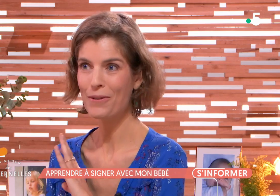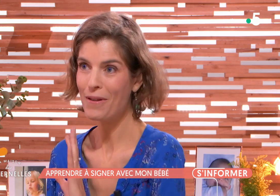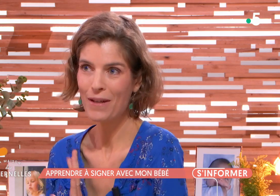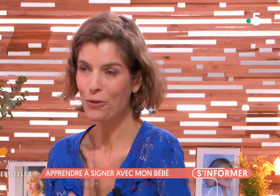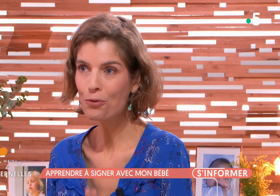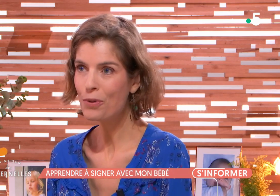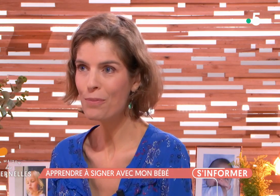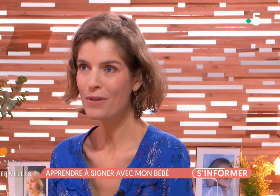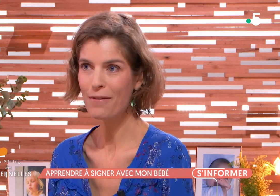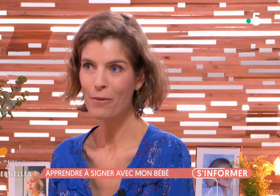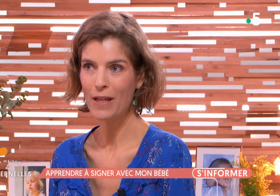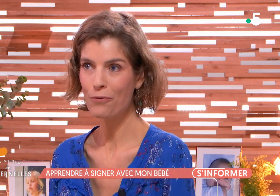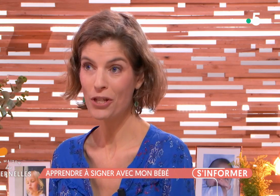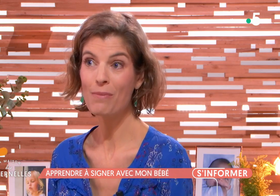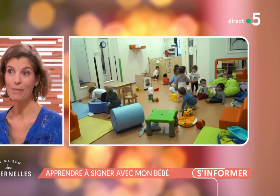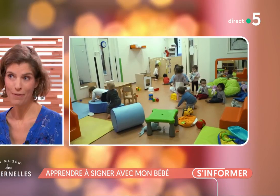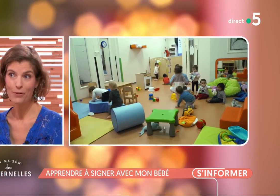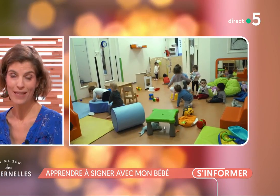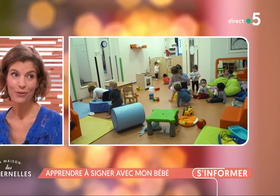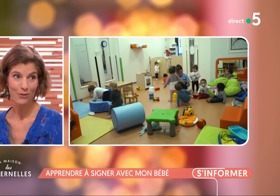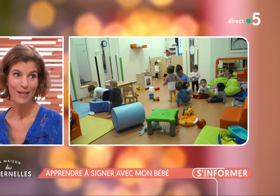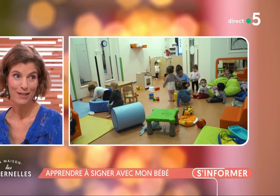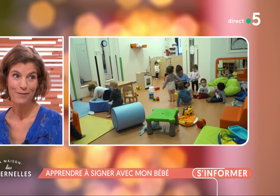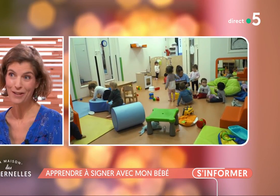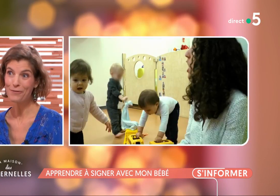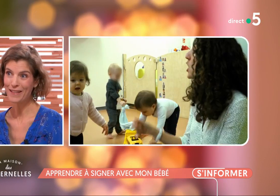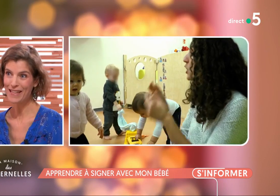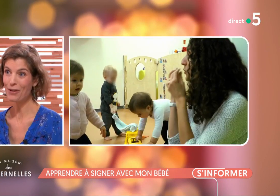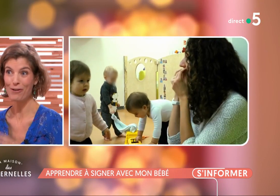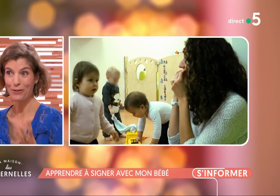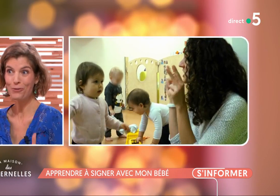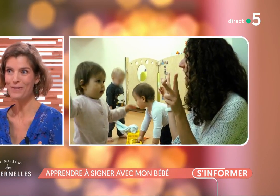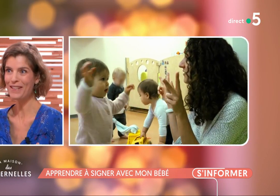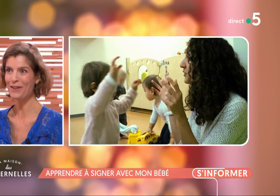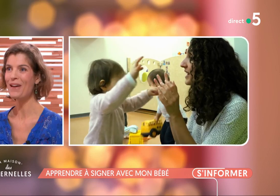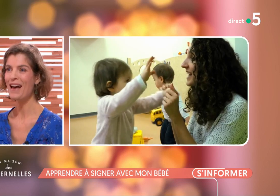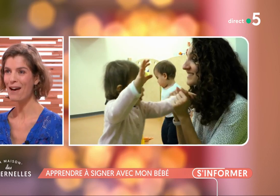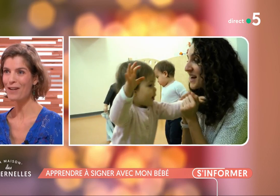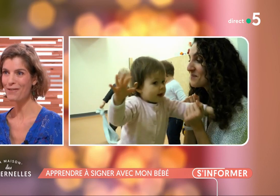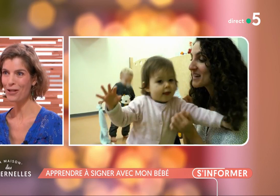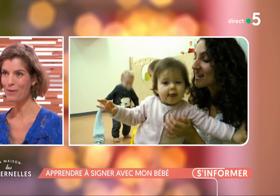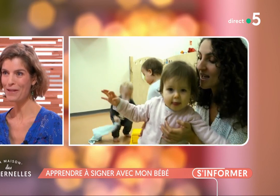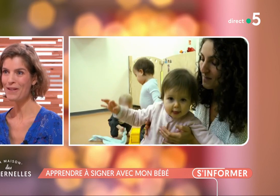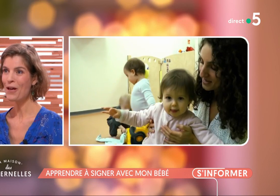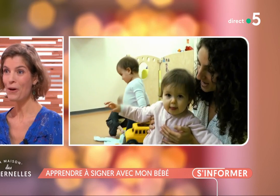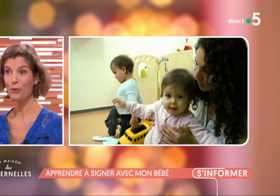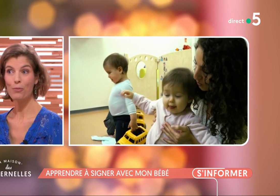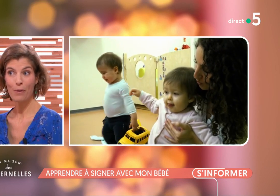avec un tout petit petit, vraiment avec un nouveau-né. J'ai même des femmes enceintes en atelier qui viennent faire des ateliers pour avoir tout l'outil avant l'arrivée de leur bébé. Donc, on peut vraiment